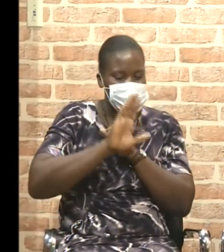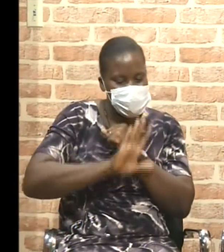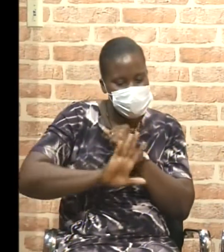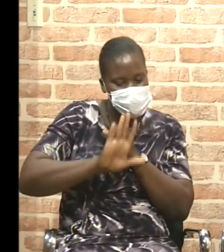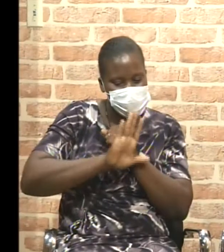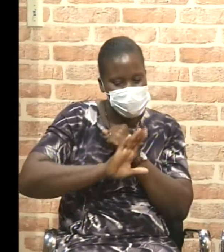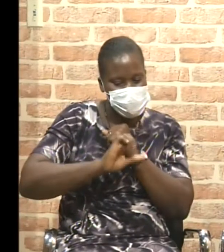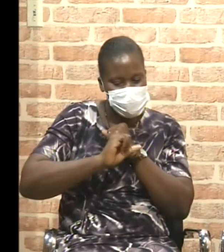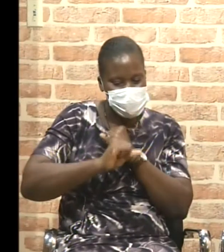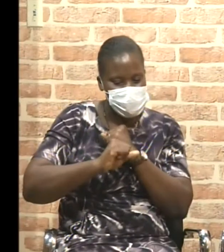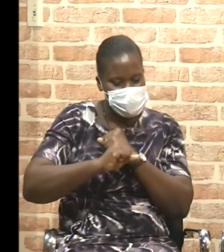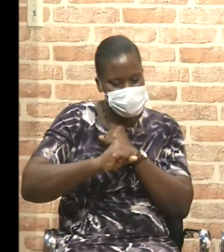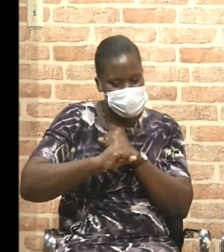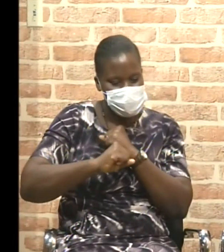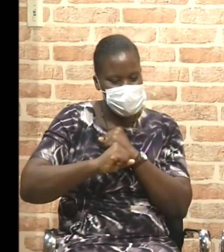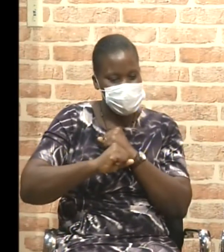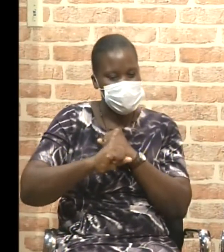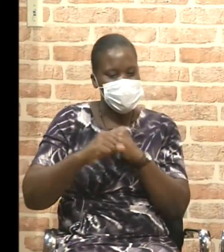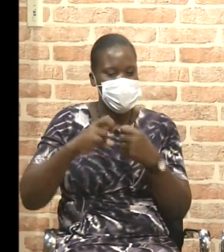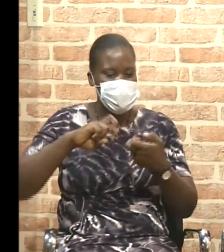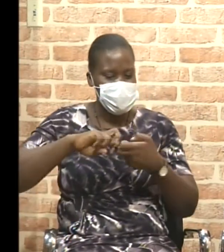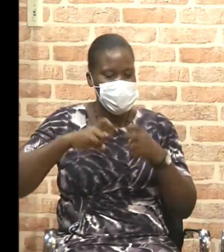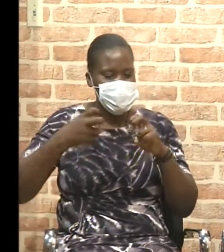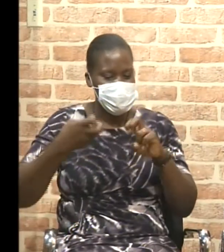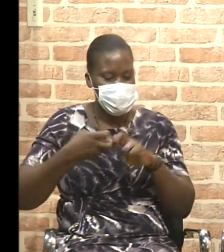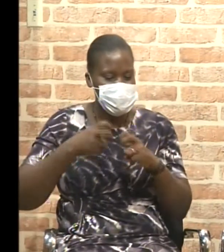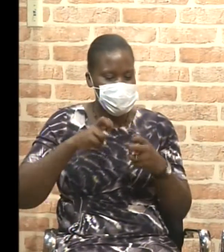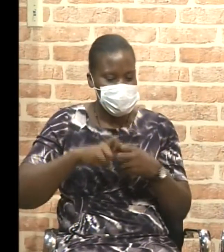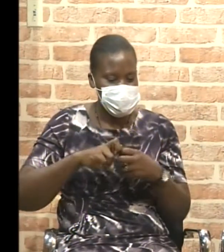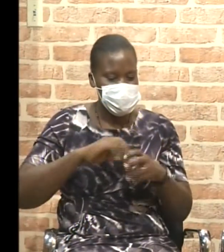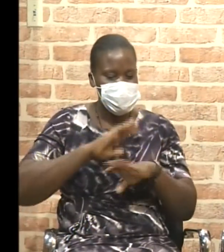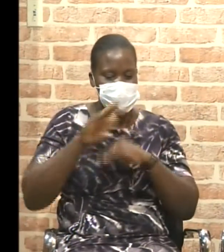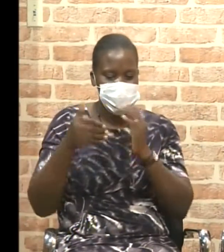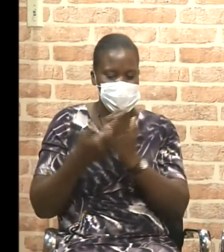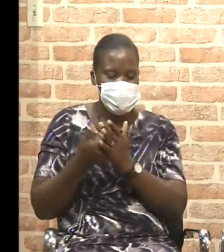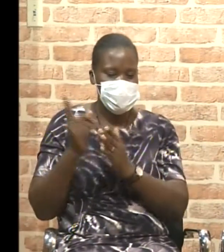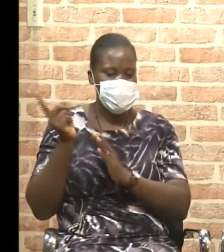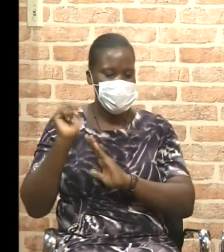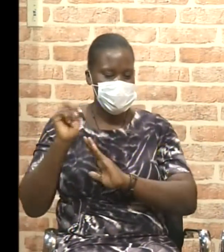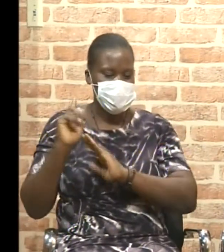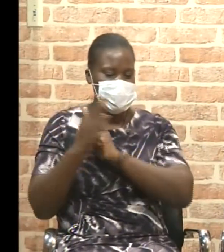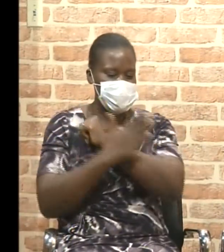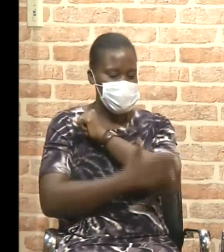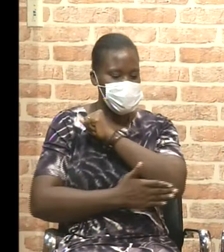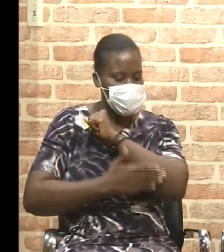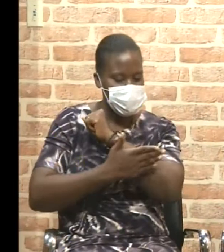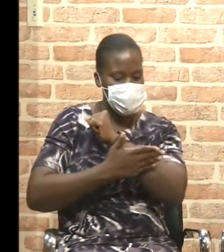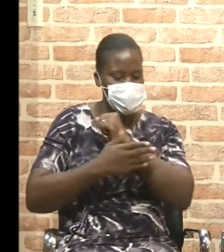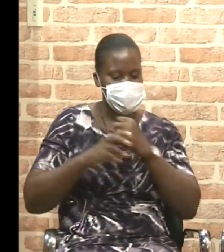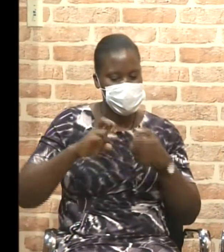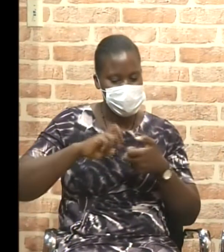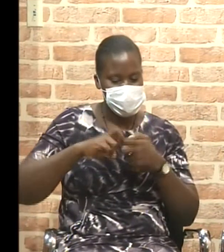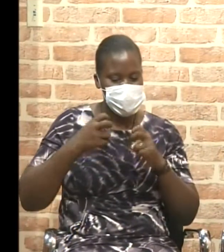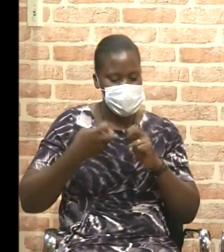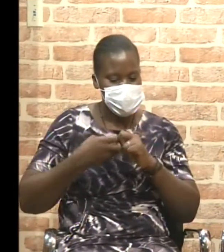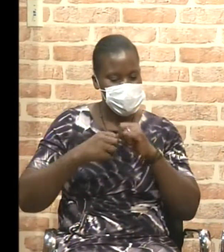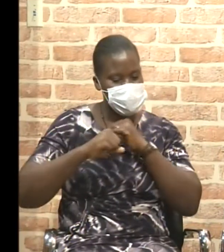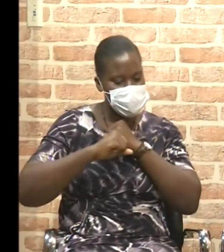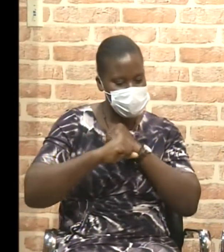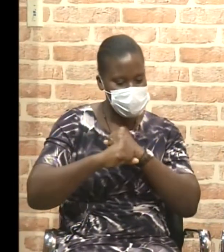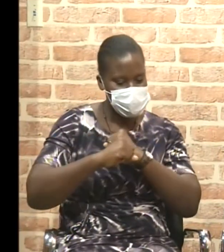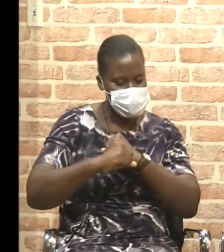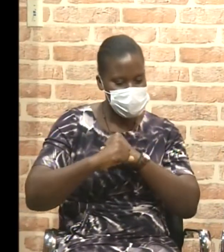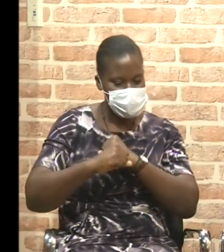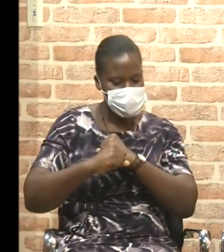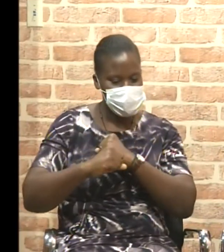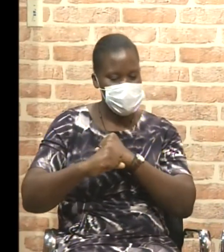bois. Maintenant c'est étant donné que plus fort côté dans pays il y a un problème sécurité, c'est garder qui genre nous-mêmes dans niveau l'état, nous